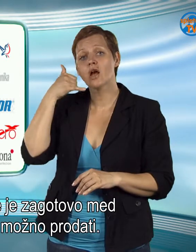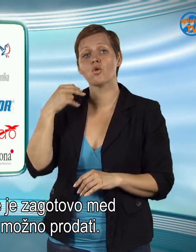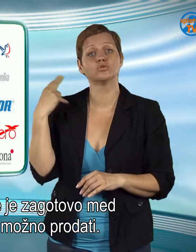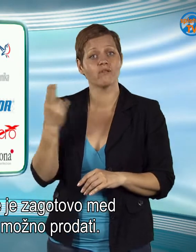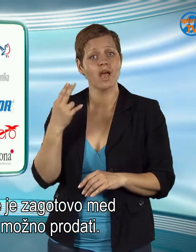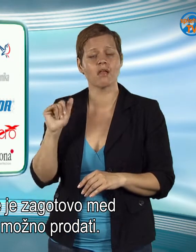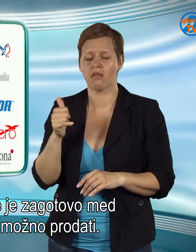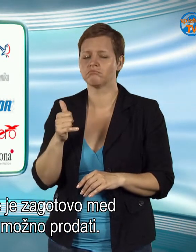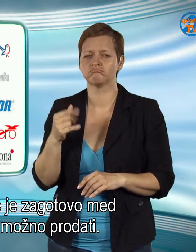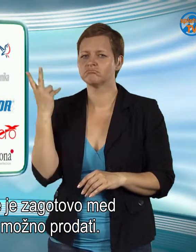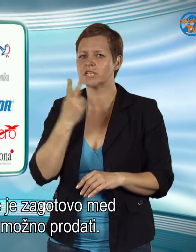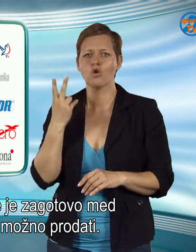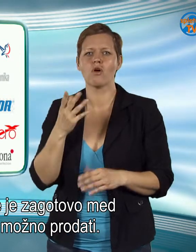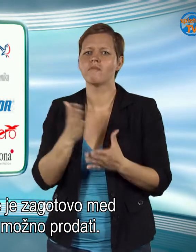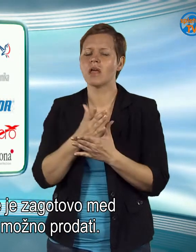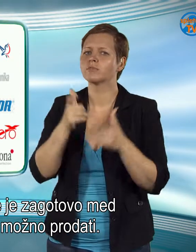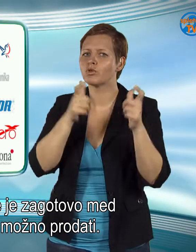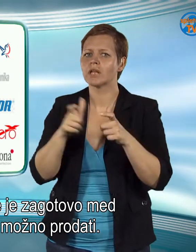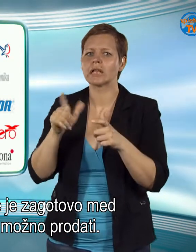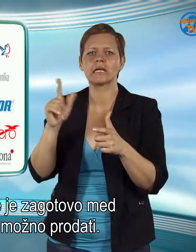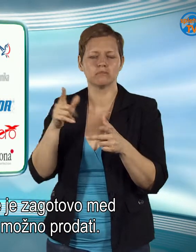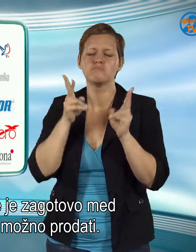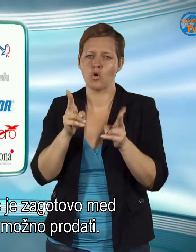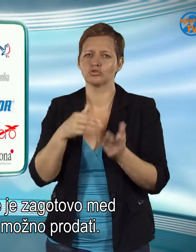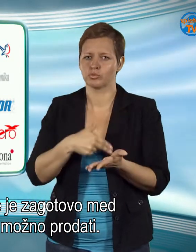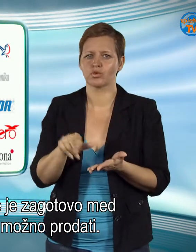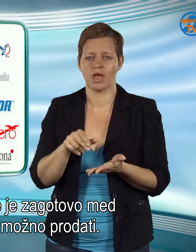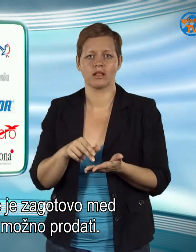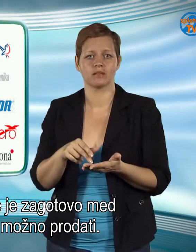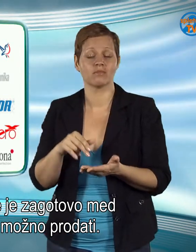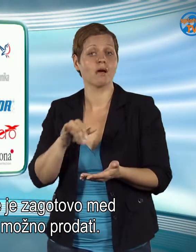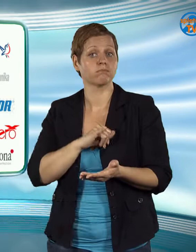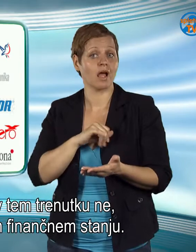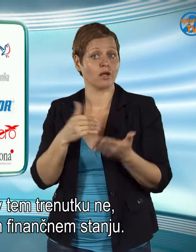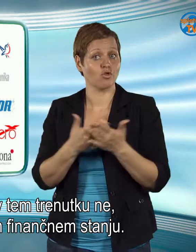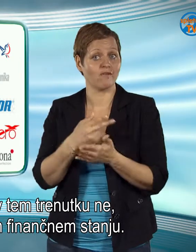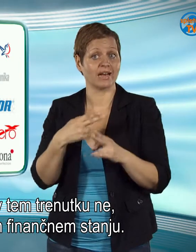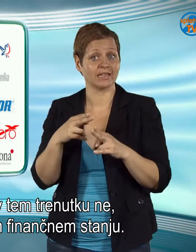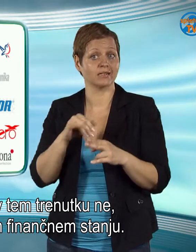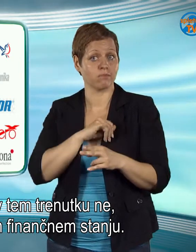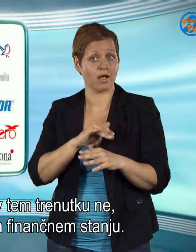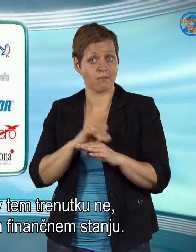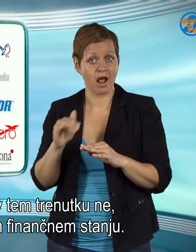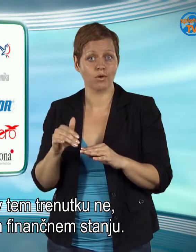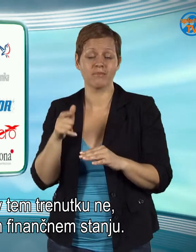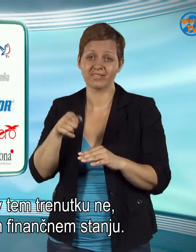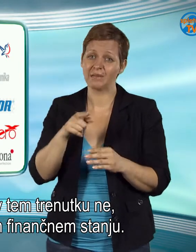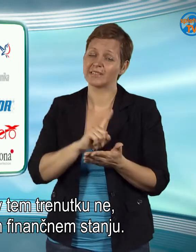Telekom Slovenije je zagotovo med podjetji, ki jih je možno prodati. Banka NKBM pa v